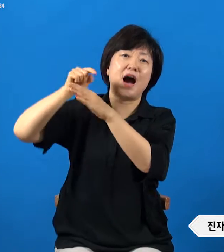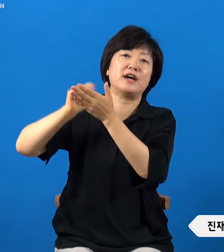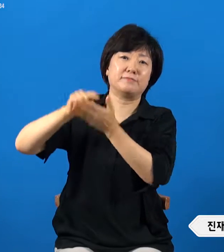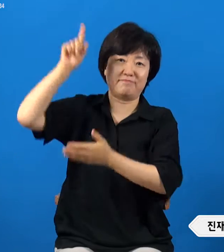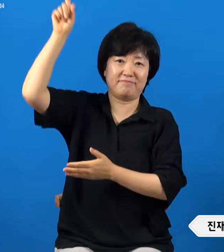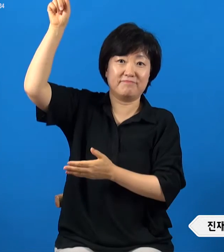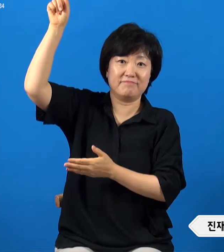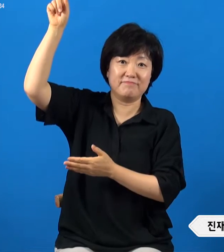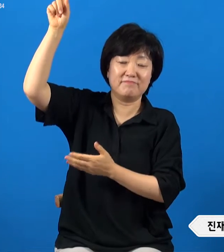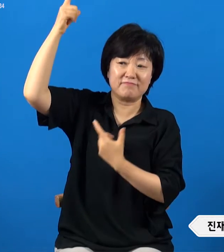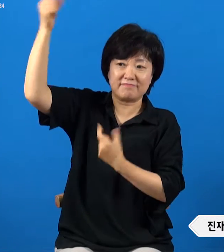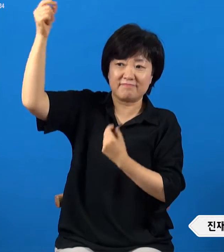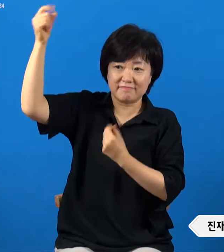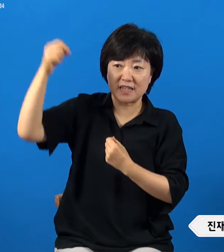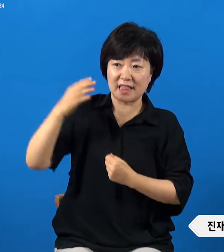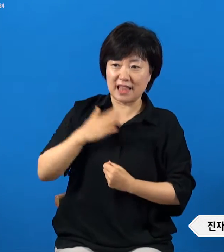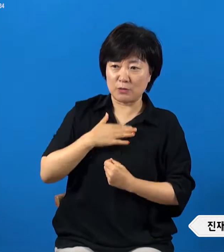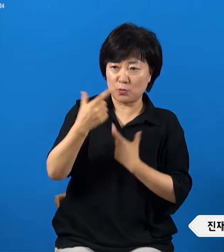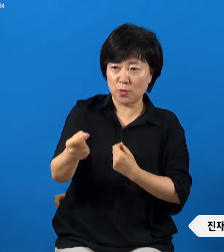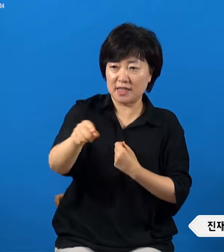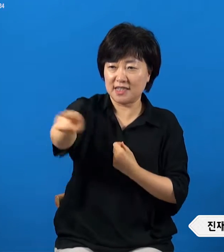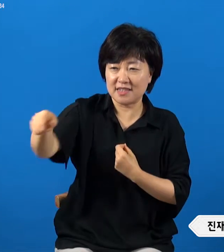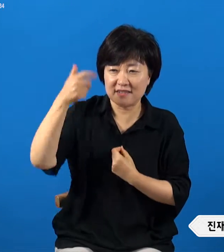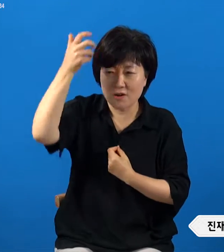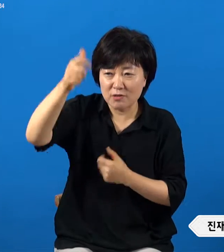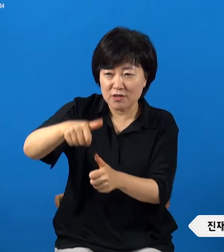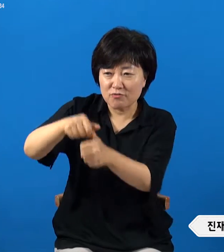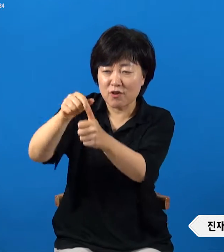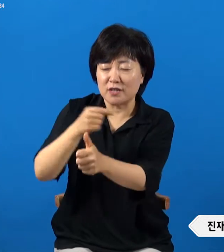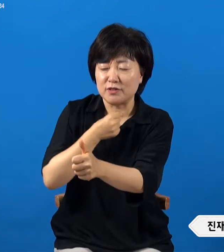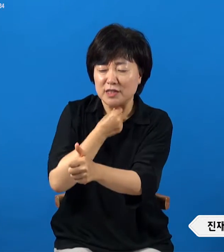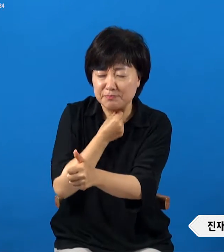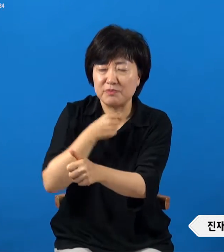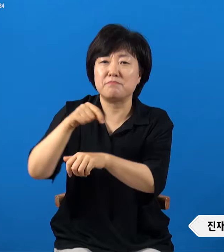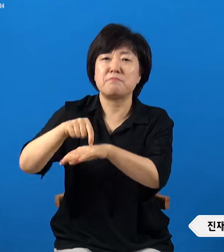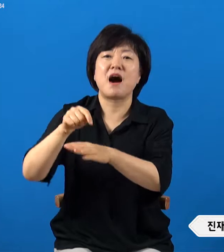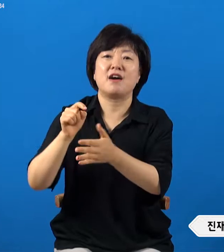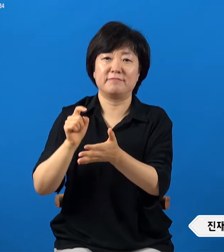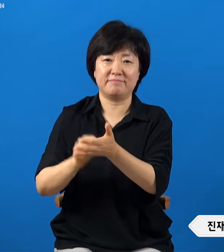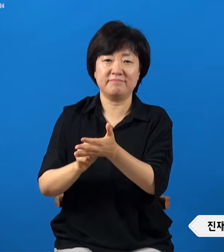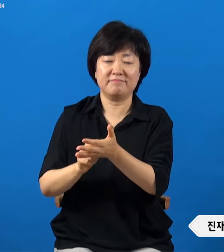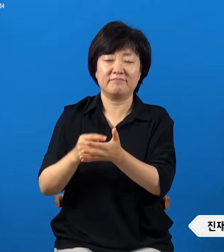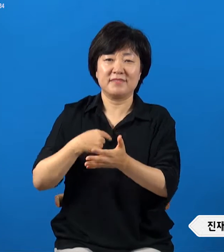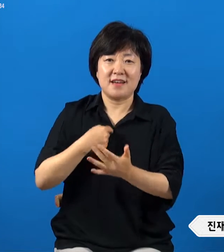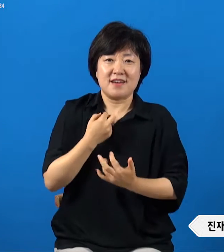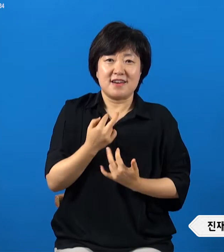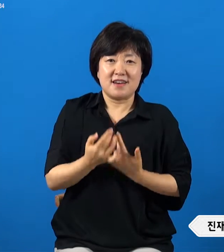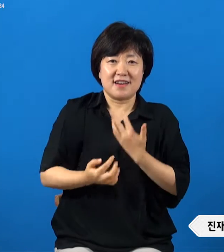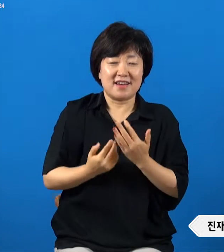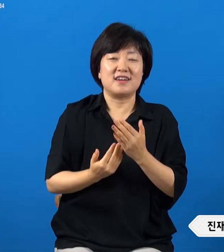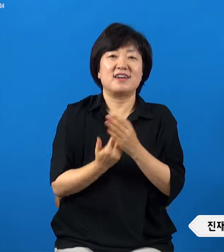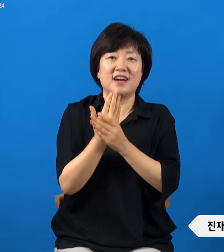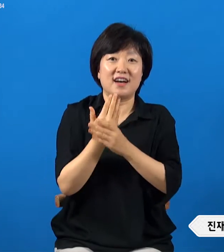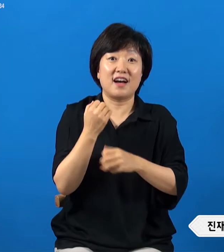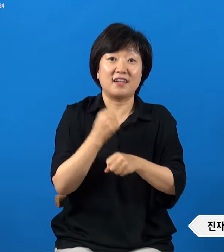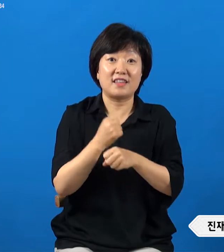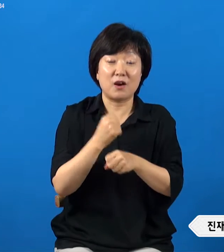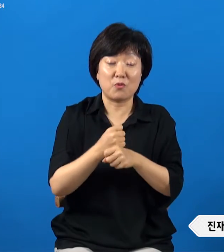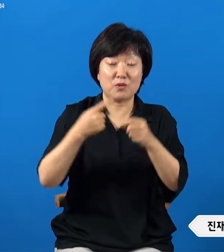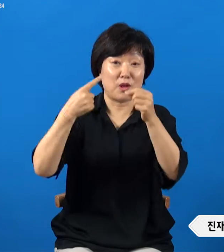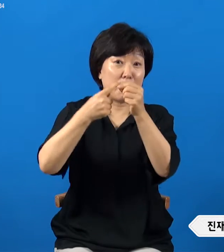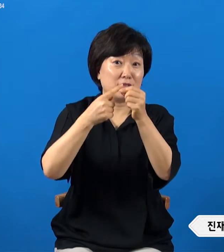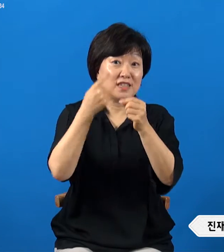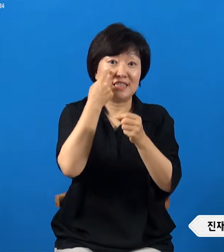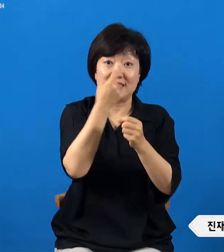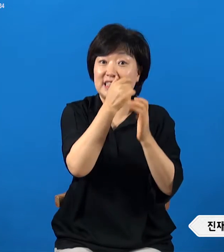가운데 구령의 열정으로 타올랐던 모습을 성경은 설명합니다. 그래서 마게도냐